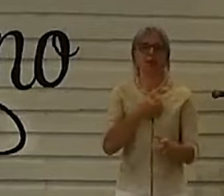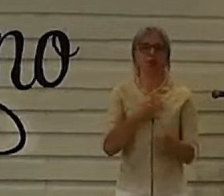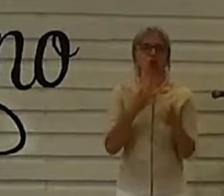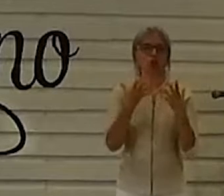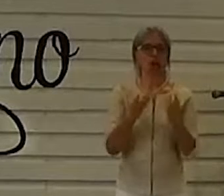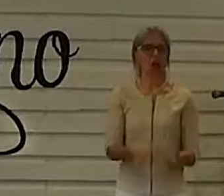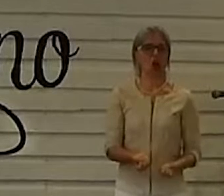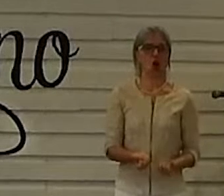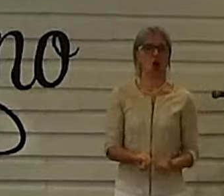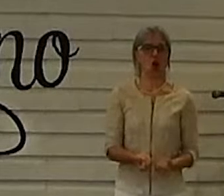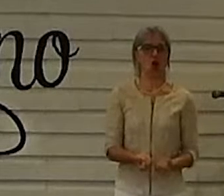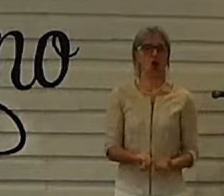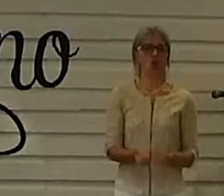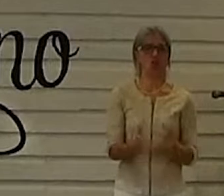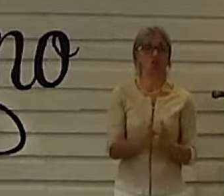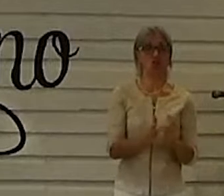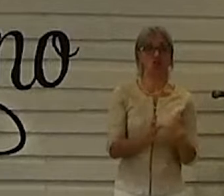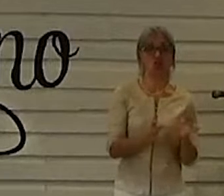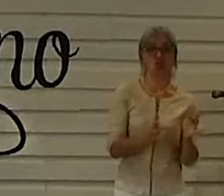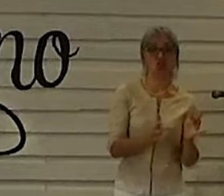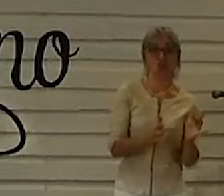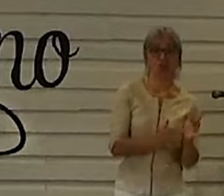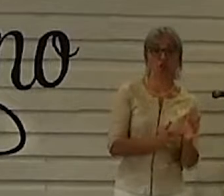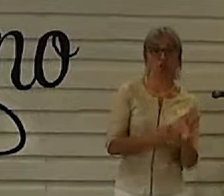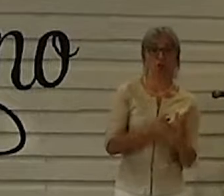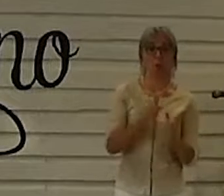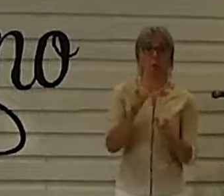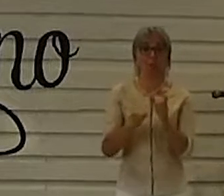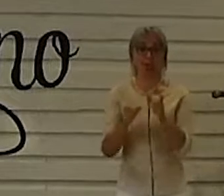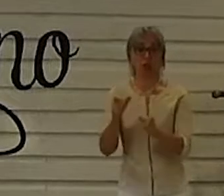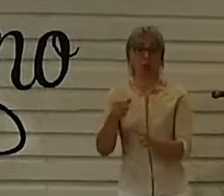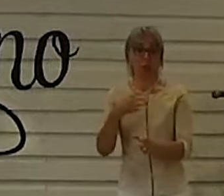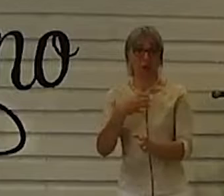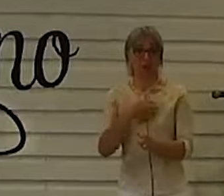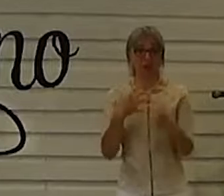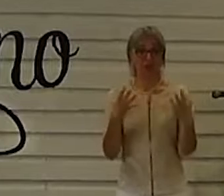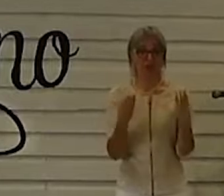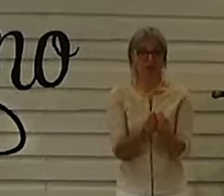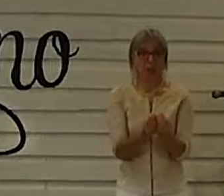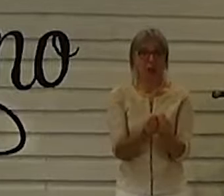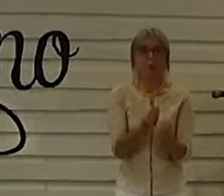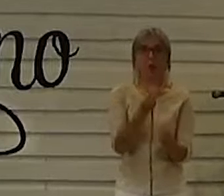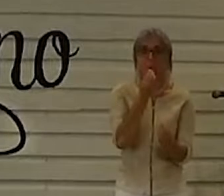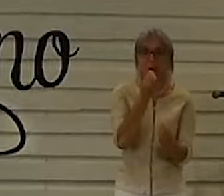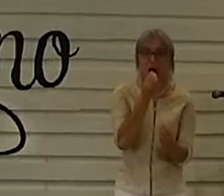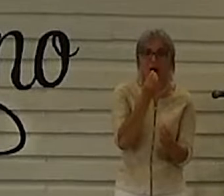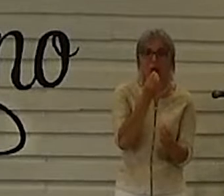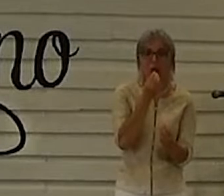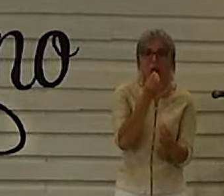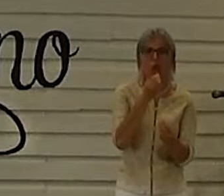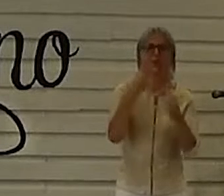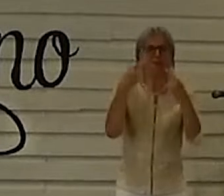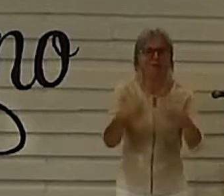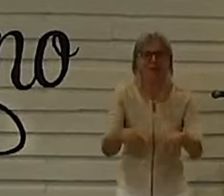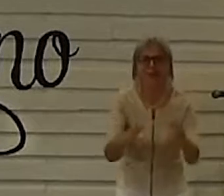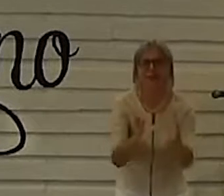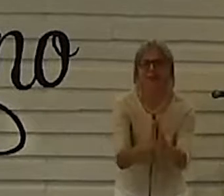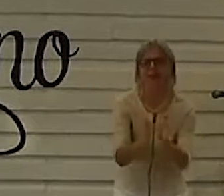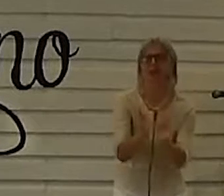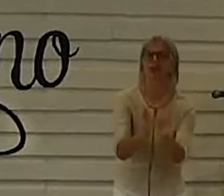loro. Questo è Gesù e questa è la chiesa di Gesù Cristo.